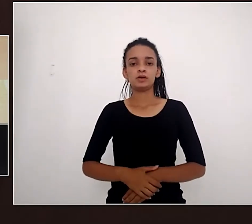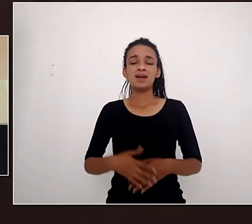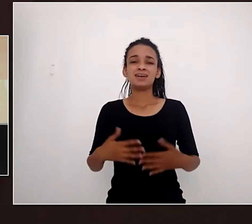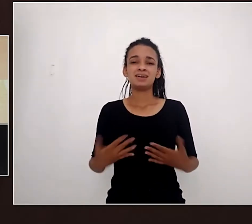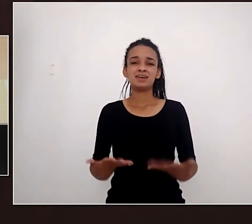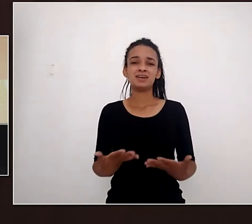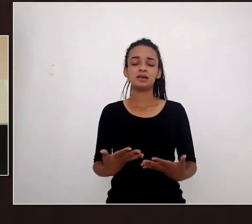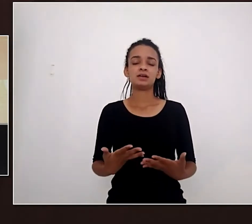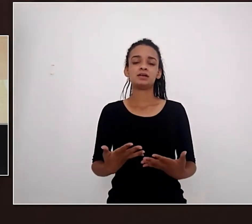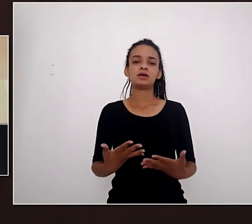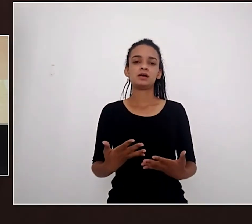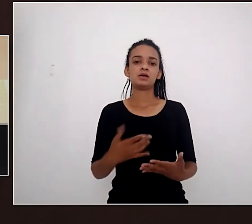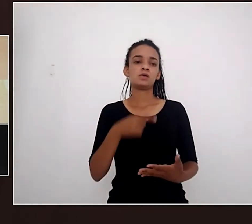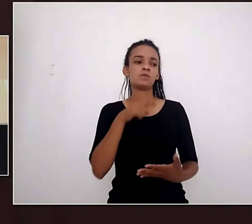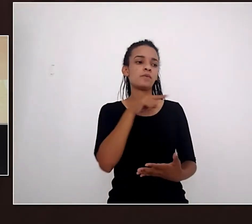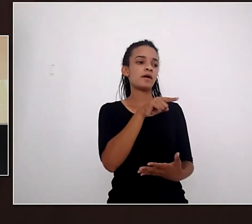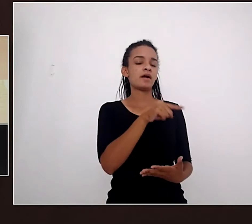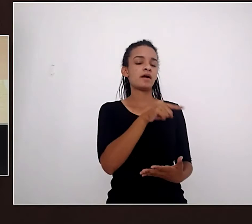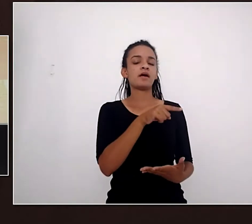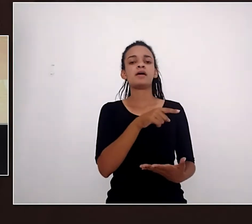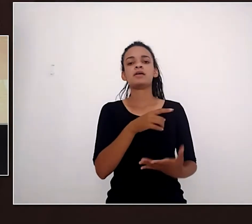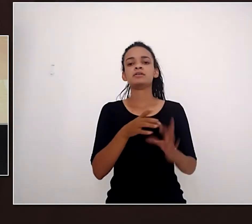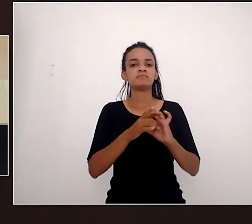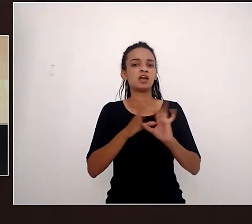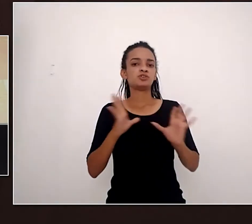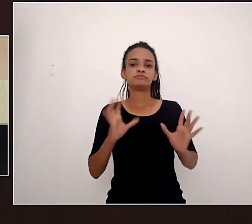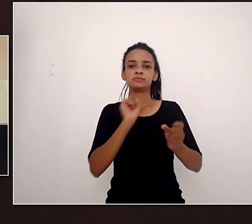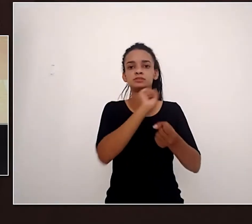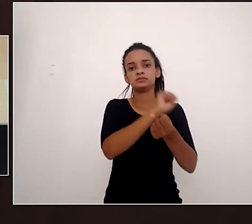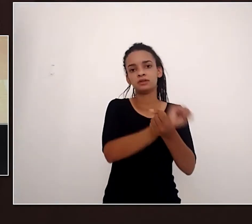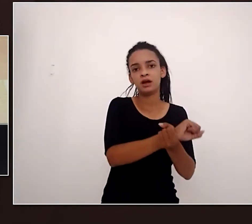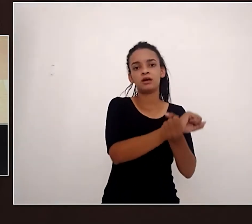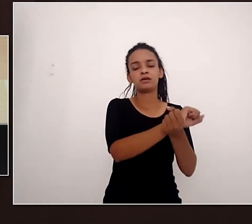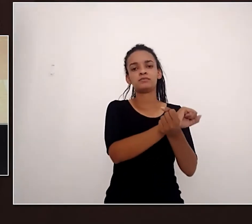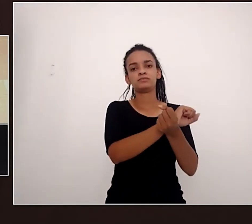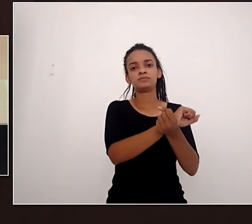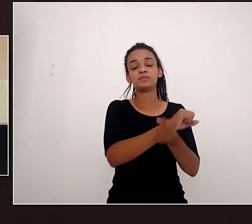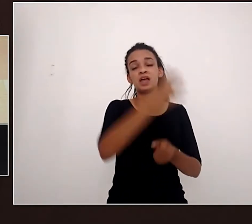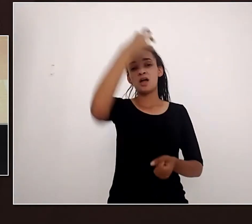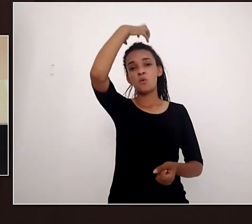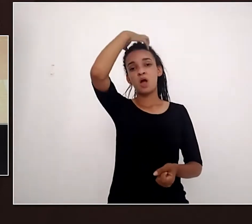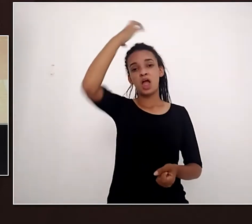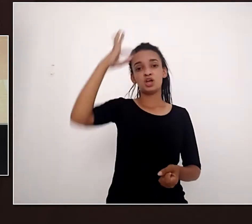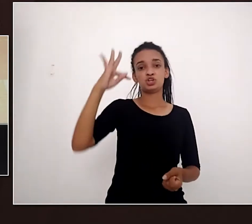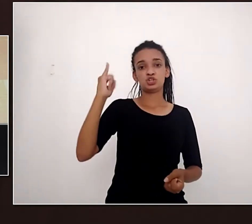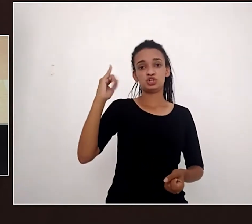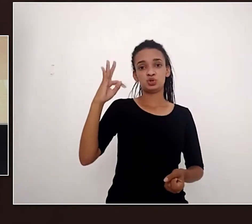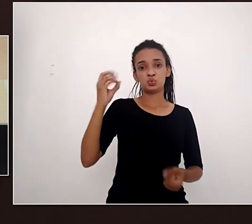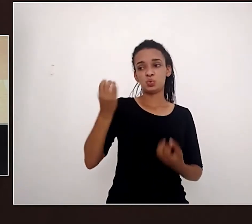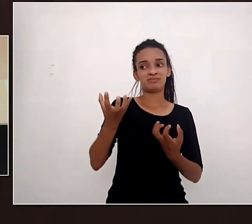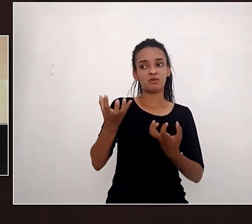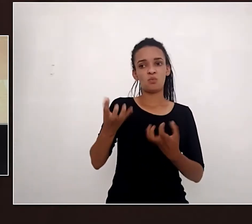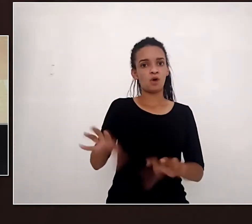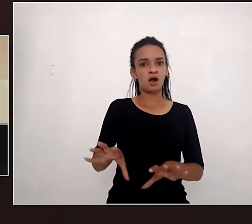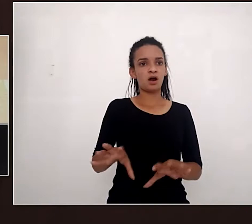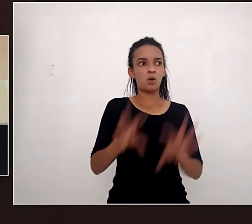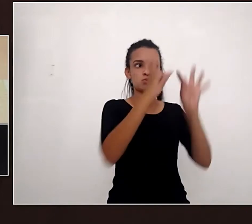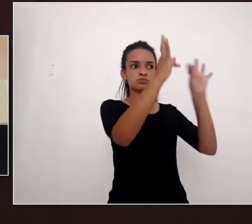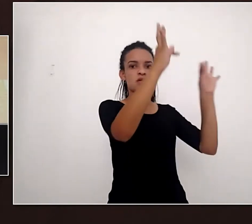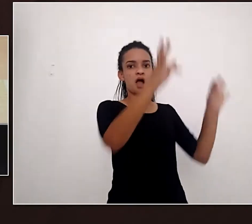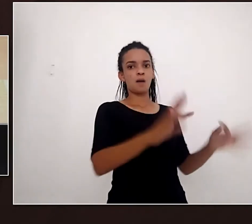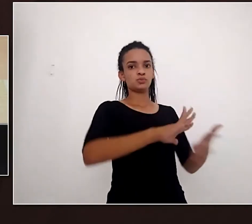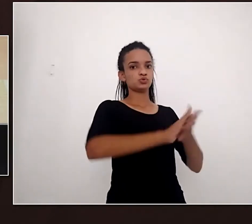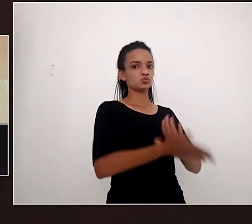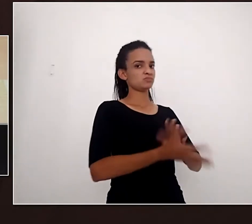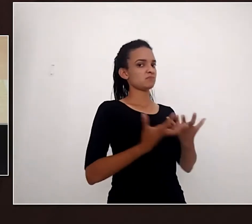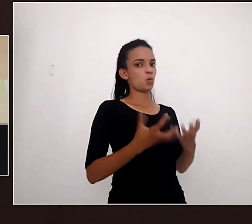e na verdade o príncipe Tito não queria destruir o templo, não queria